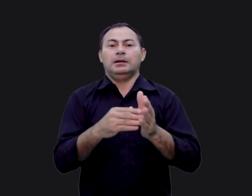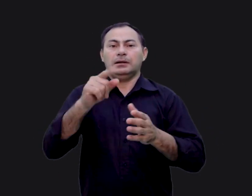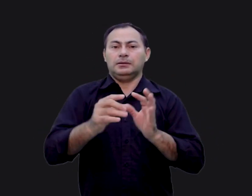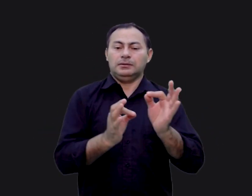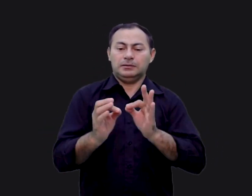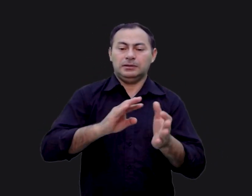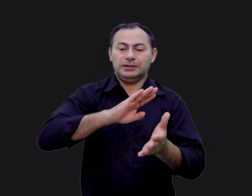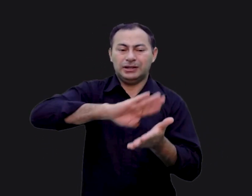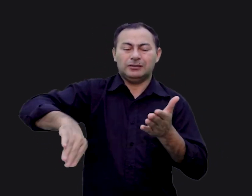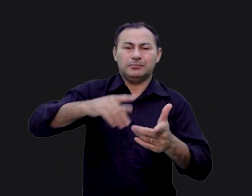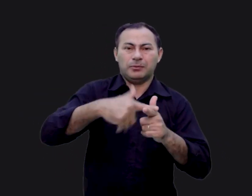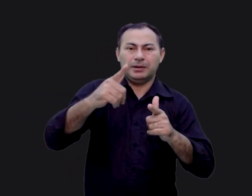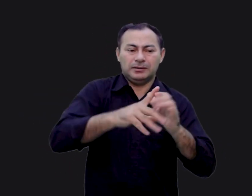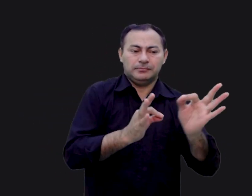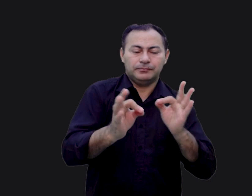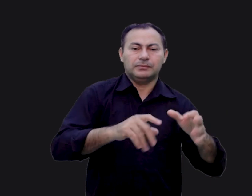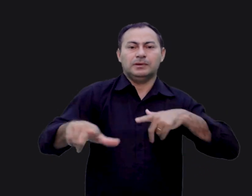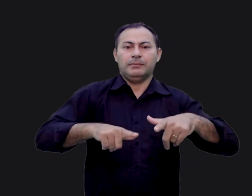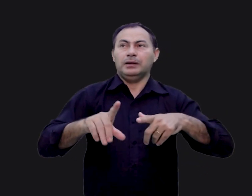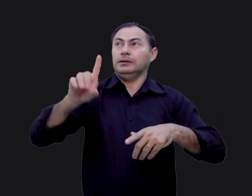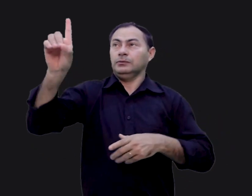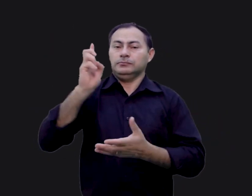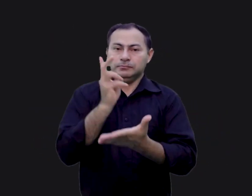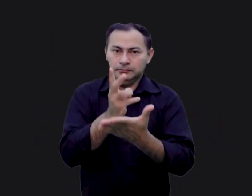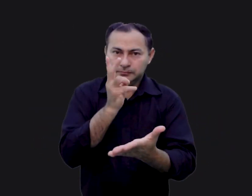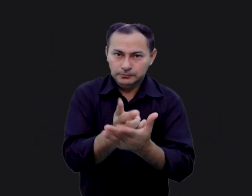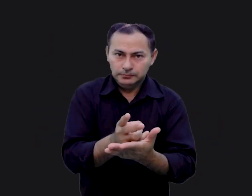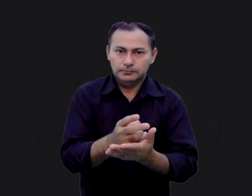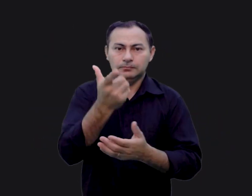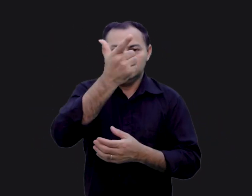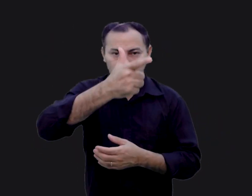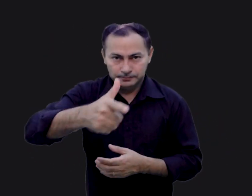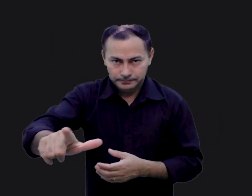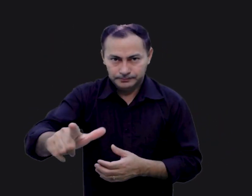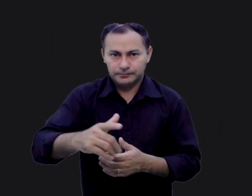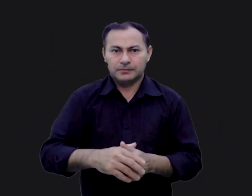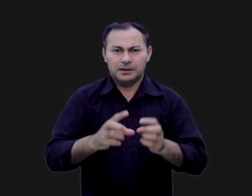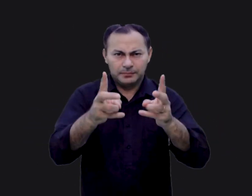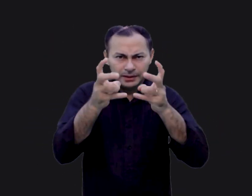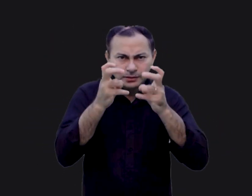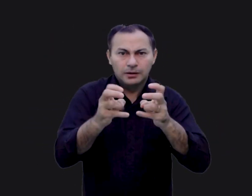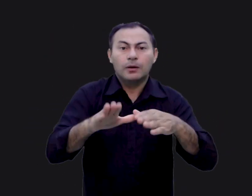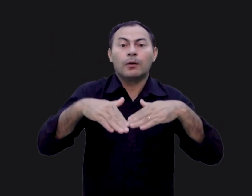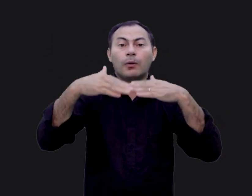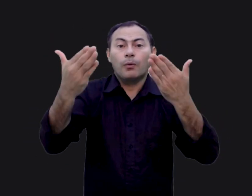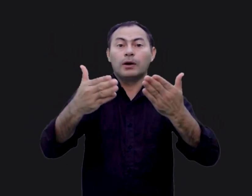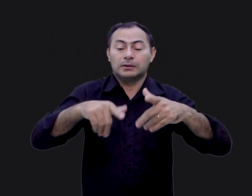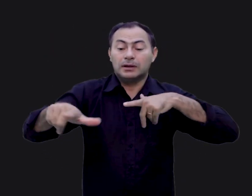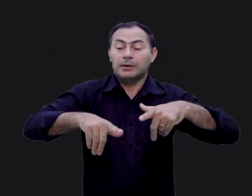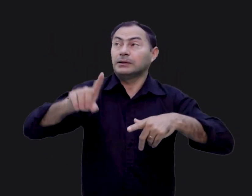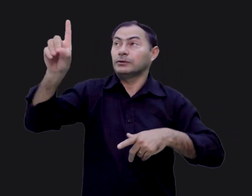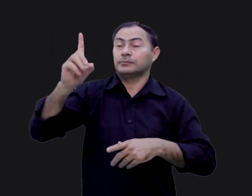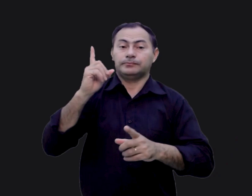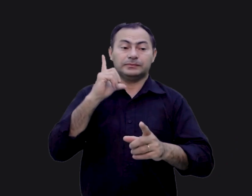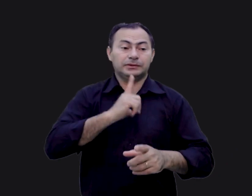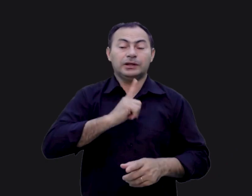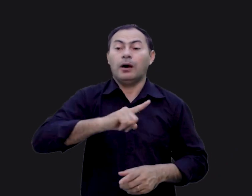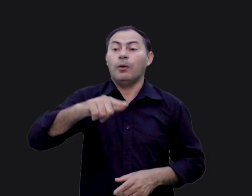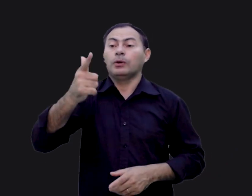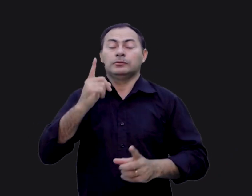até que fosse removido e o trabalho de Deus continuasse novamente. Observe que quando o trabalho de Deus encontrava